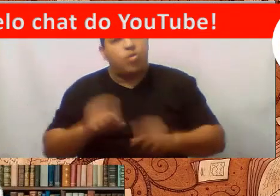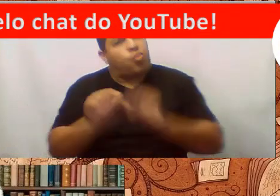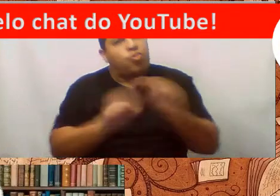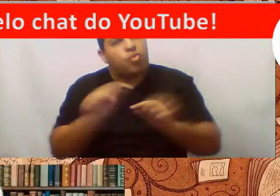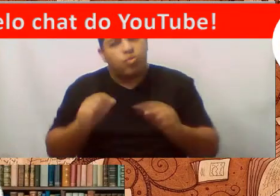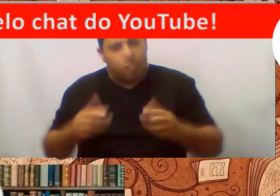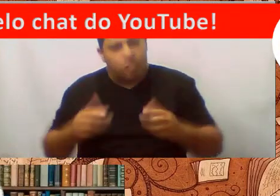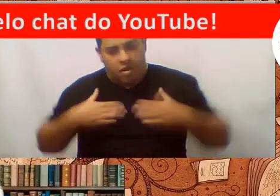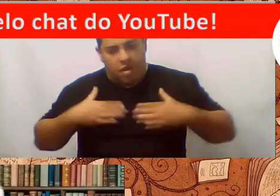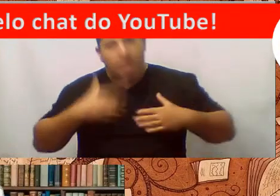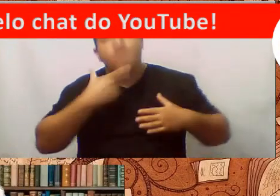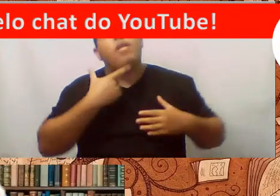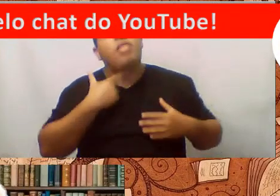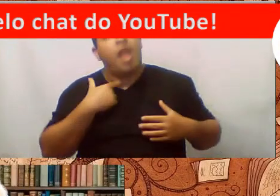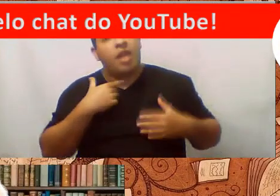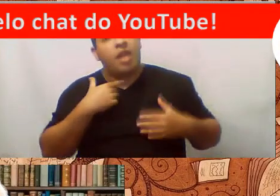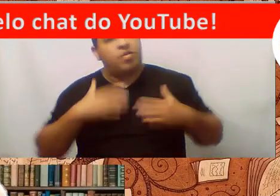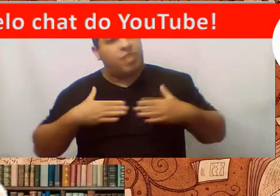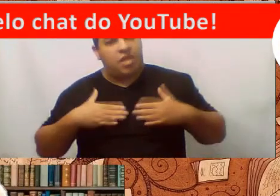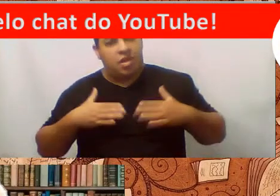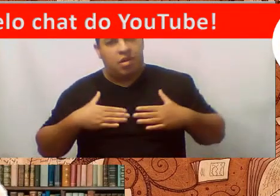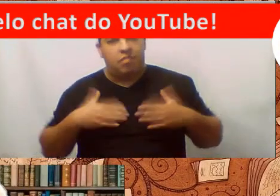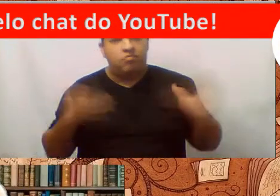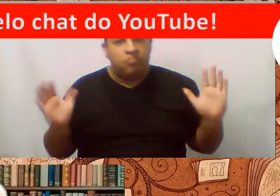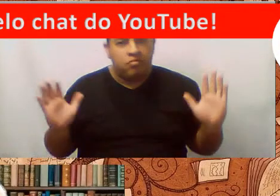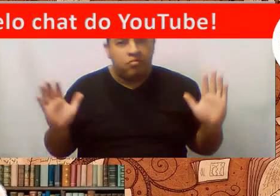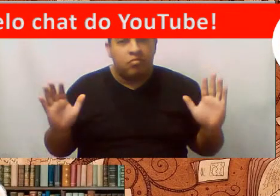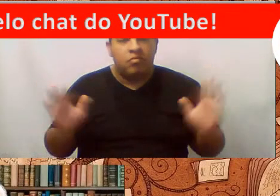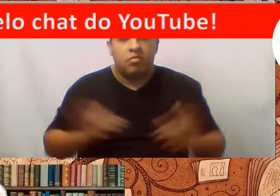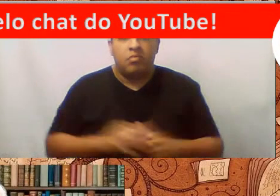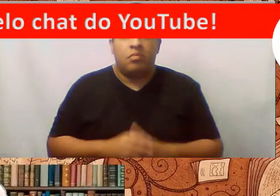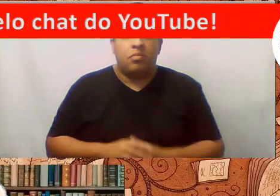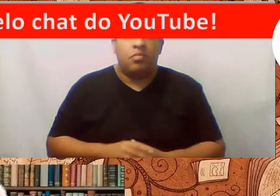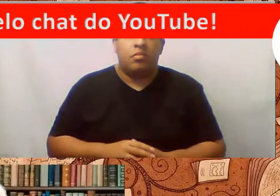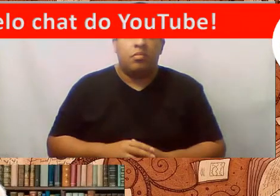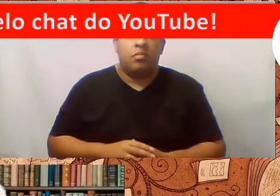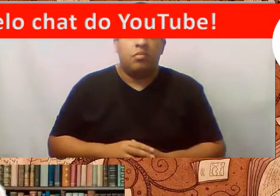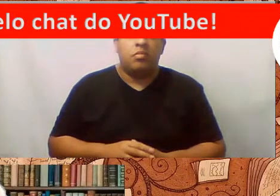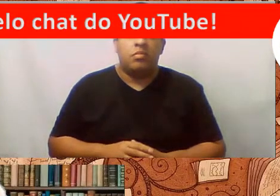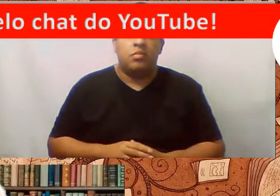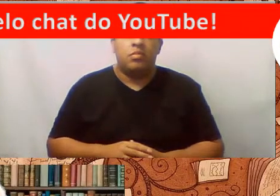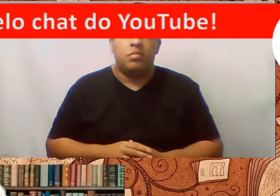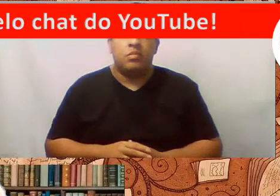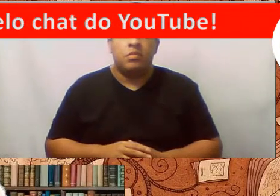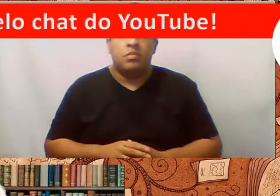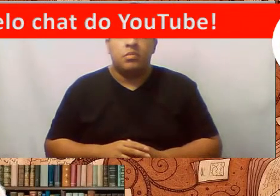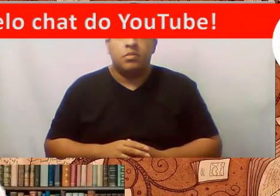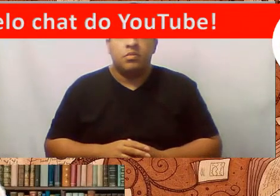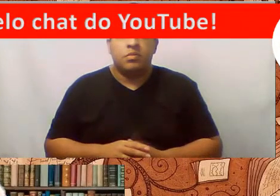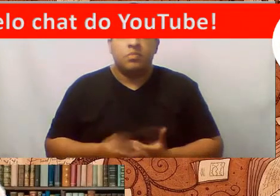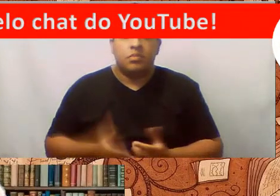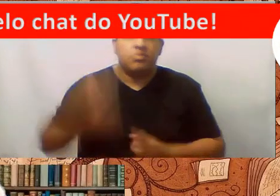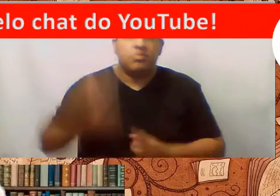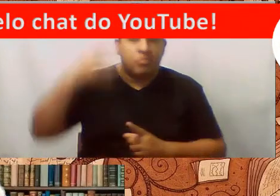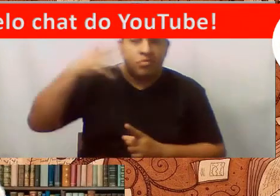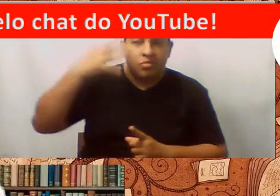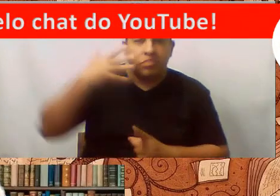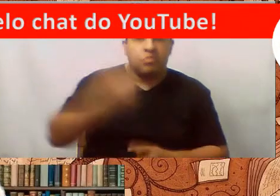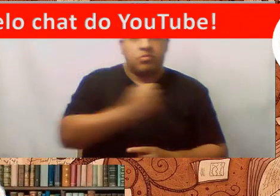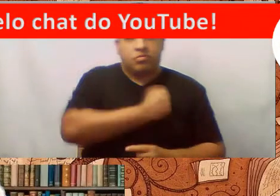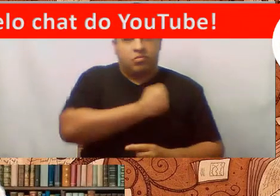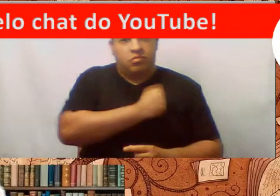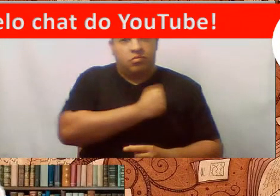dessa emancipação feminina, né, é que o discurso machista e o discurso